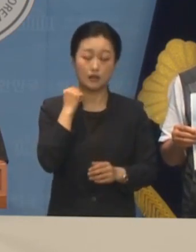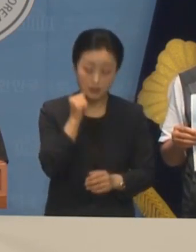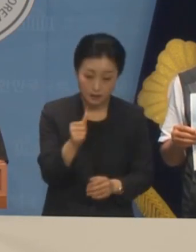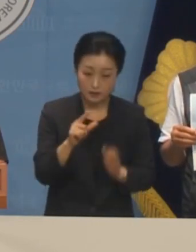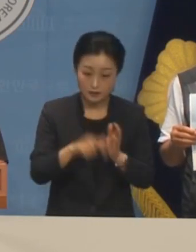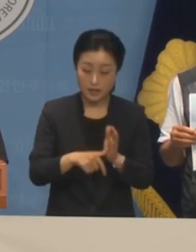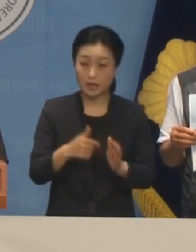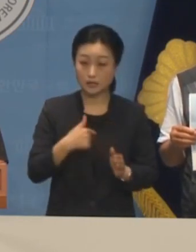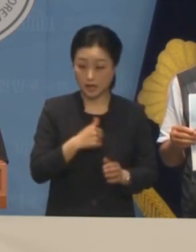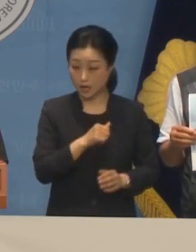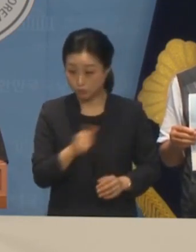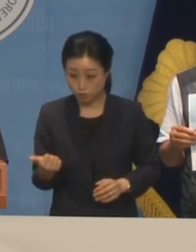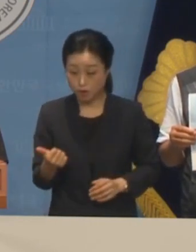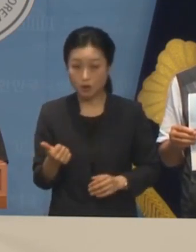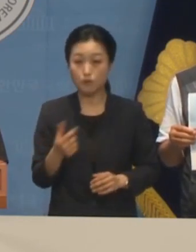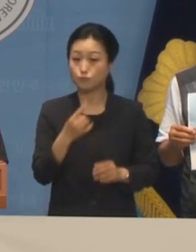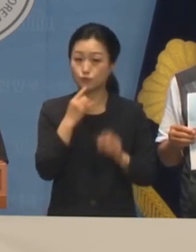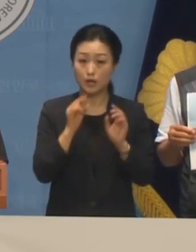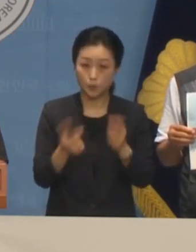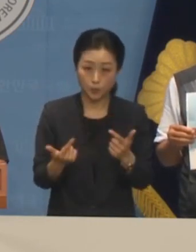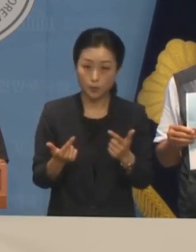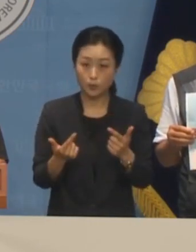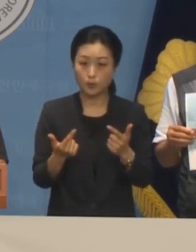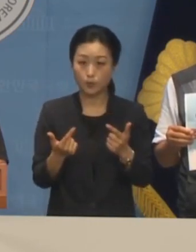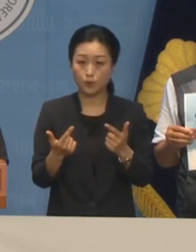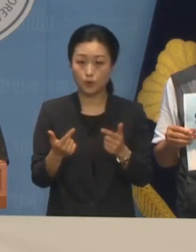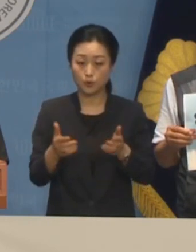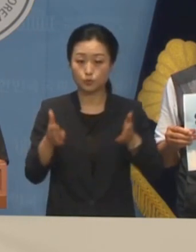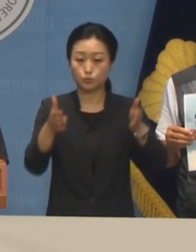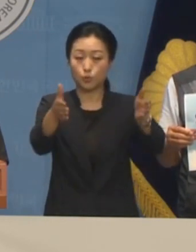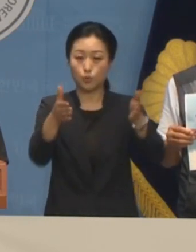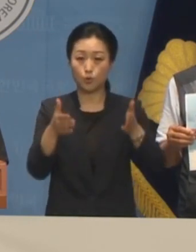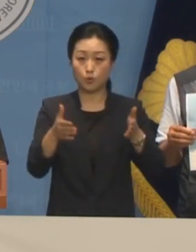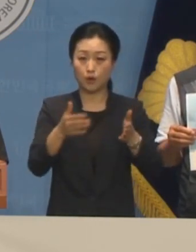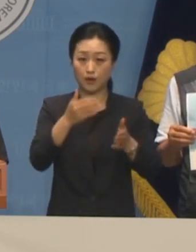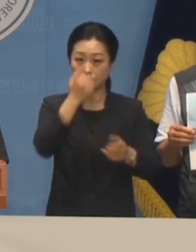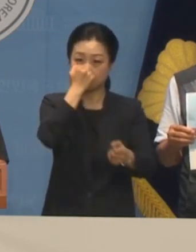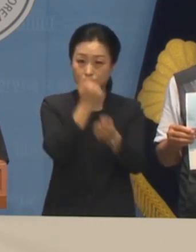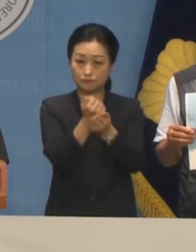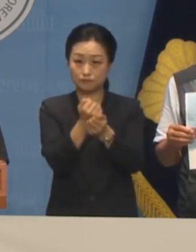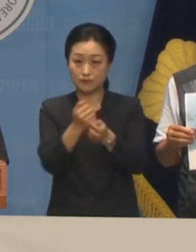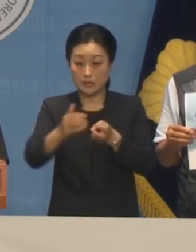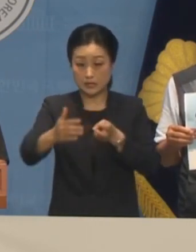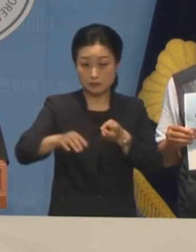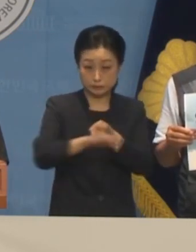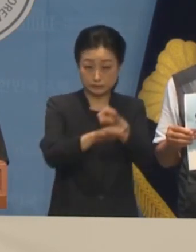목숨하나 있는게 두려운 아니라도 무